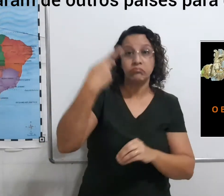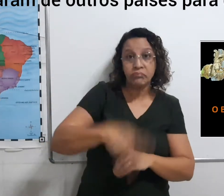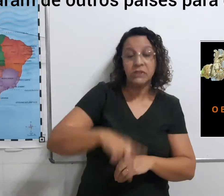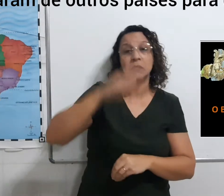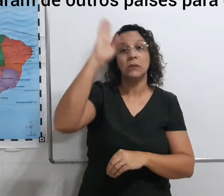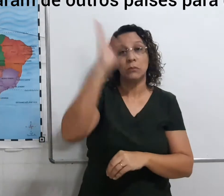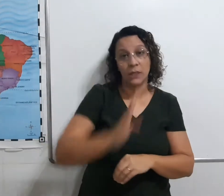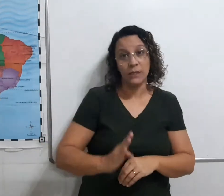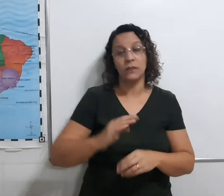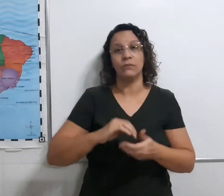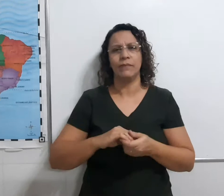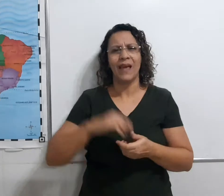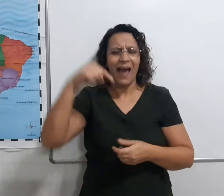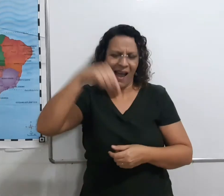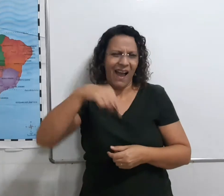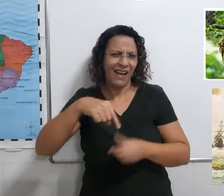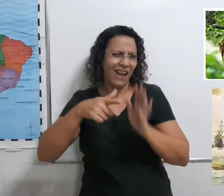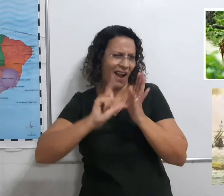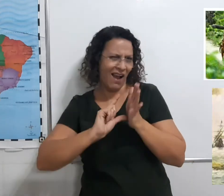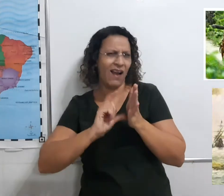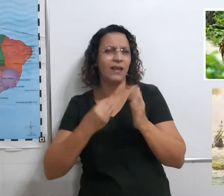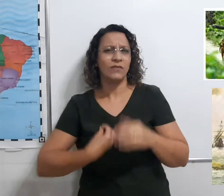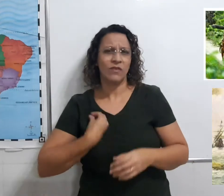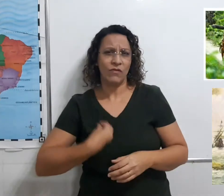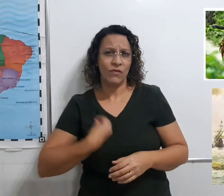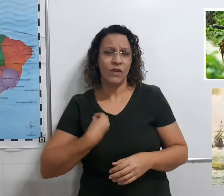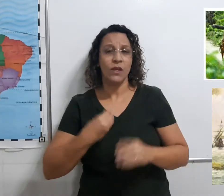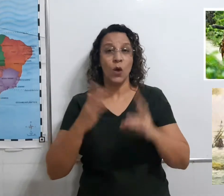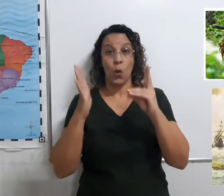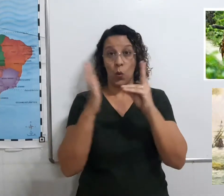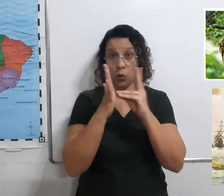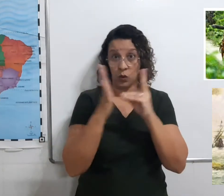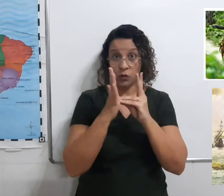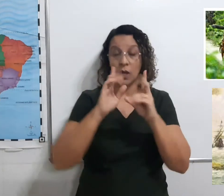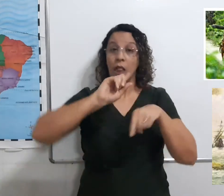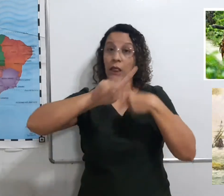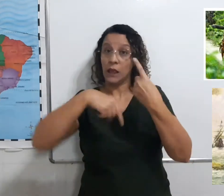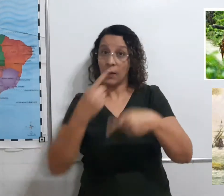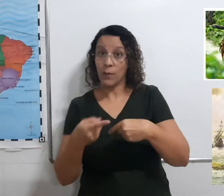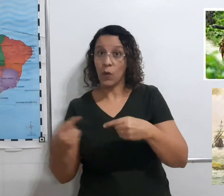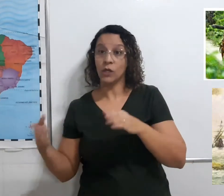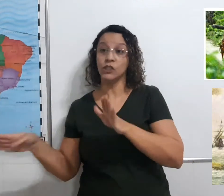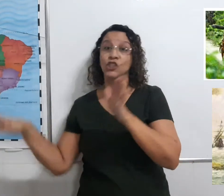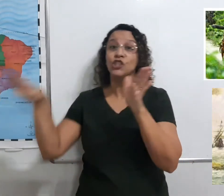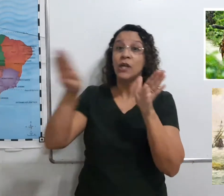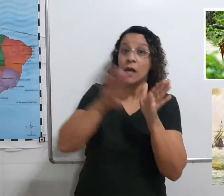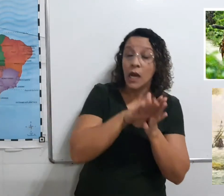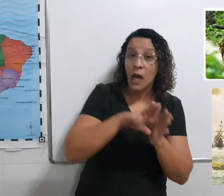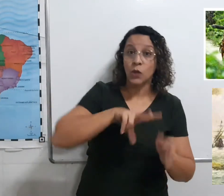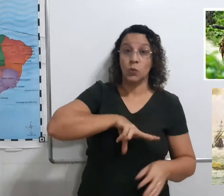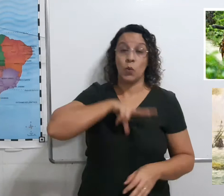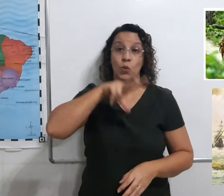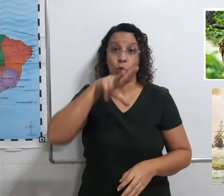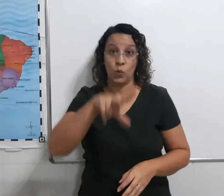Aqui viviam os índios, chegaram os portugueses, depois